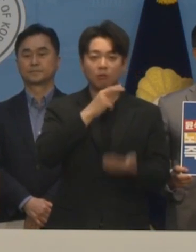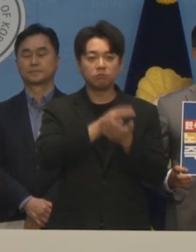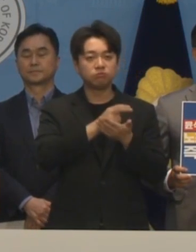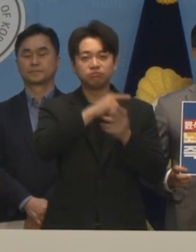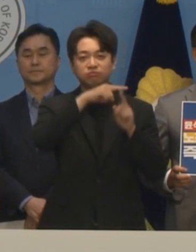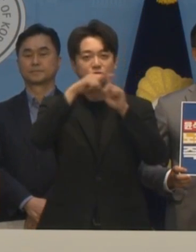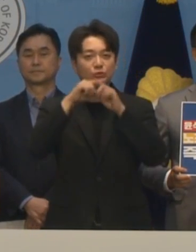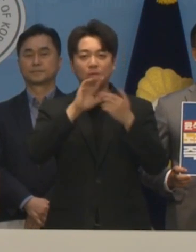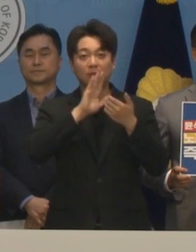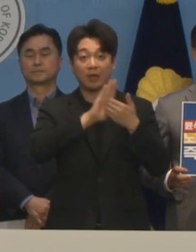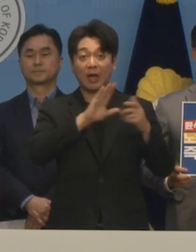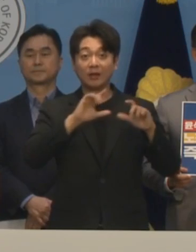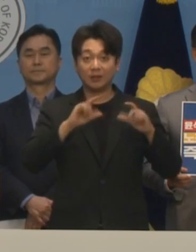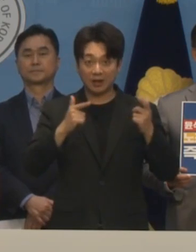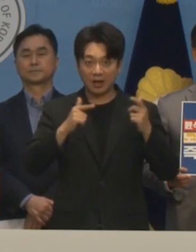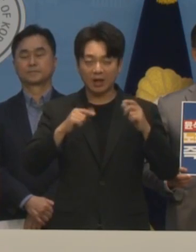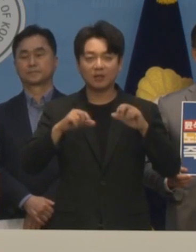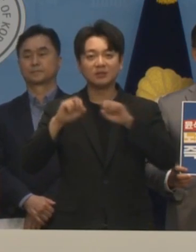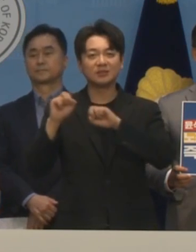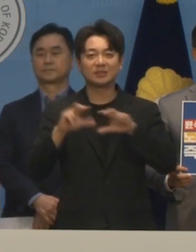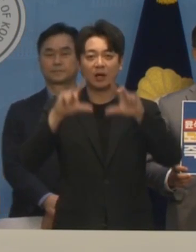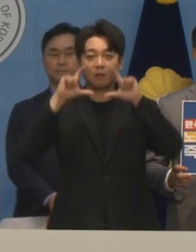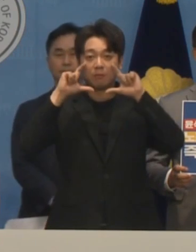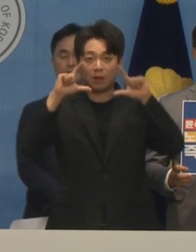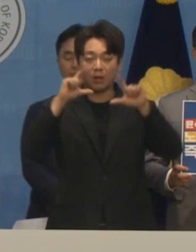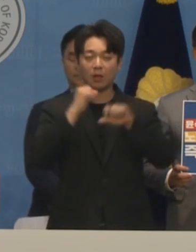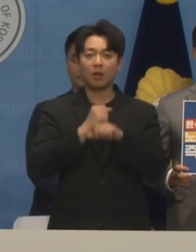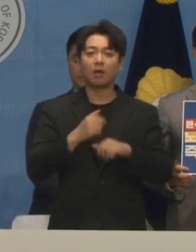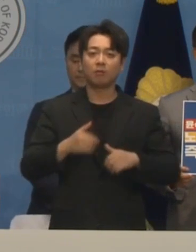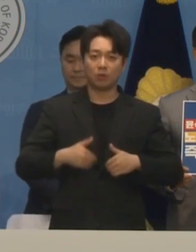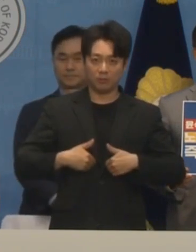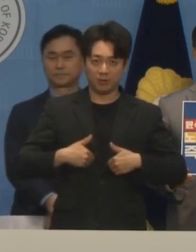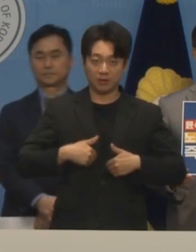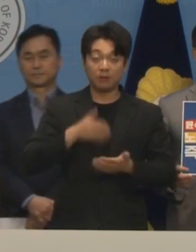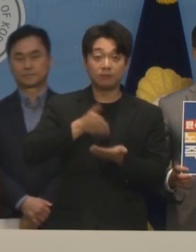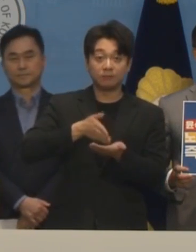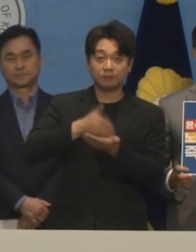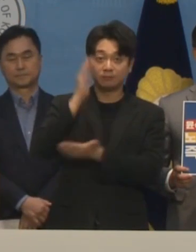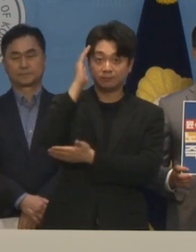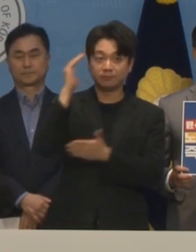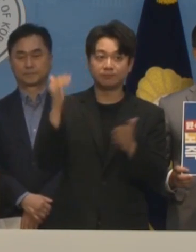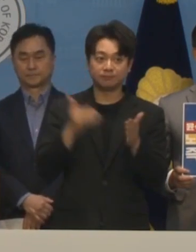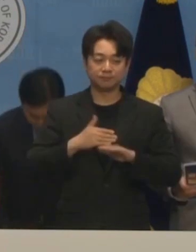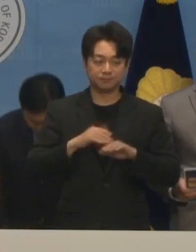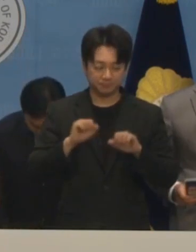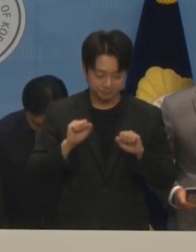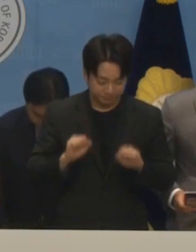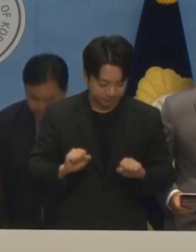즉각 공포로 화답해야 될 것입니다. 예, 오늘 기자회견 이것으로 마치겠습니다. 고맙습니다.